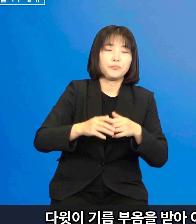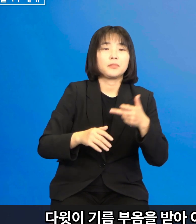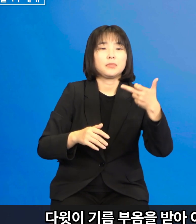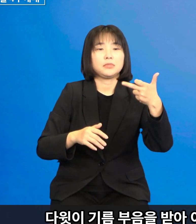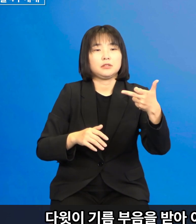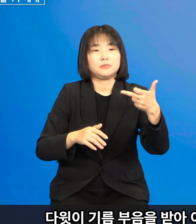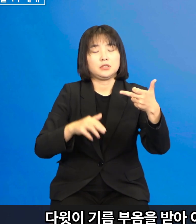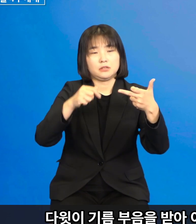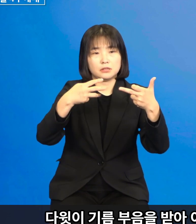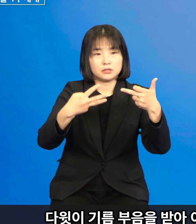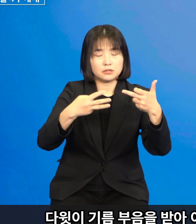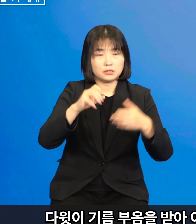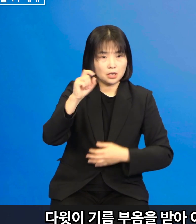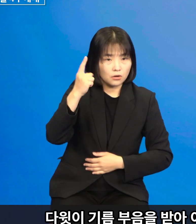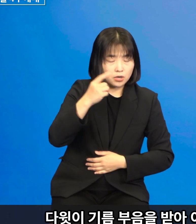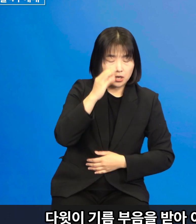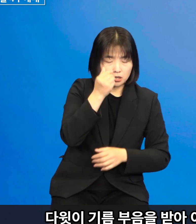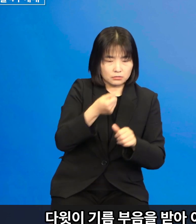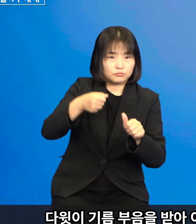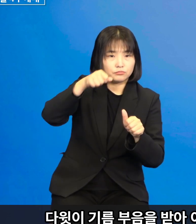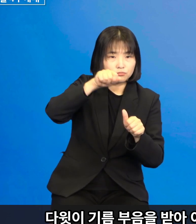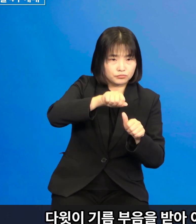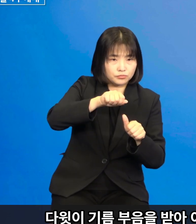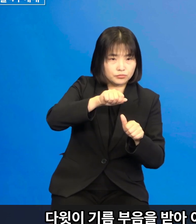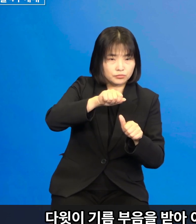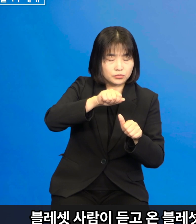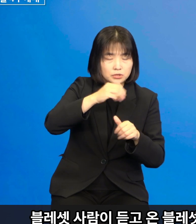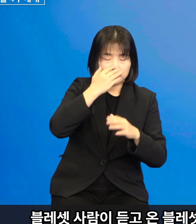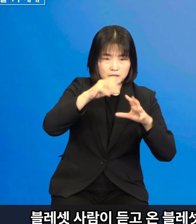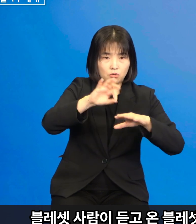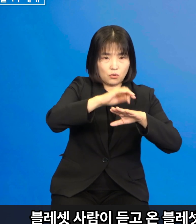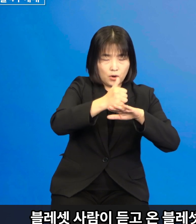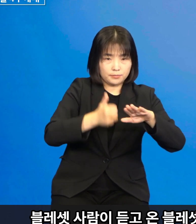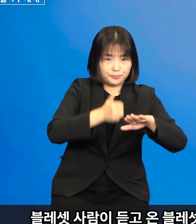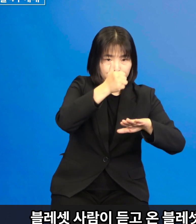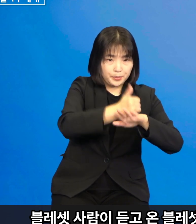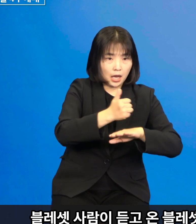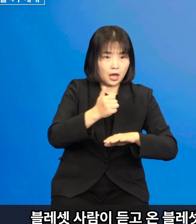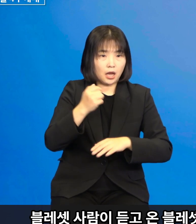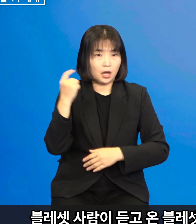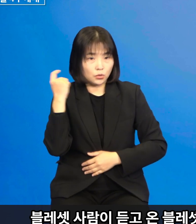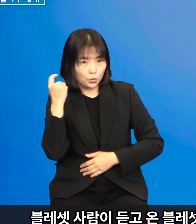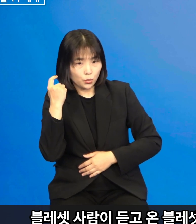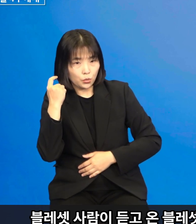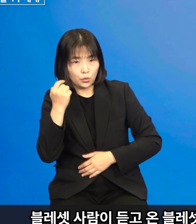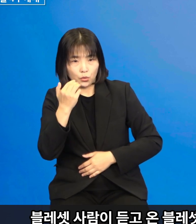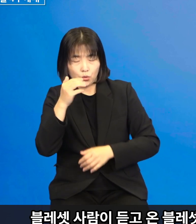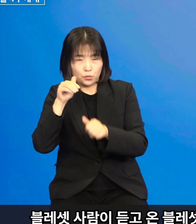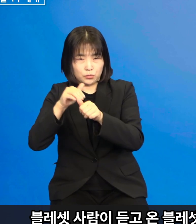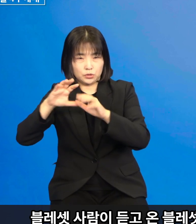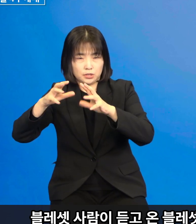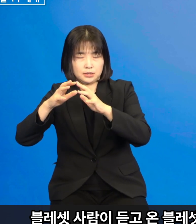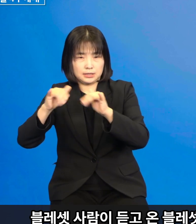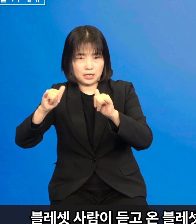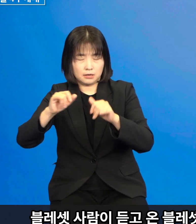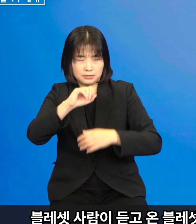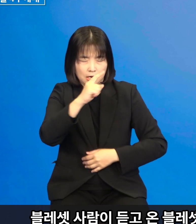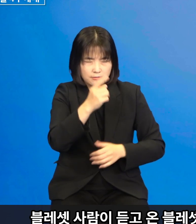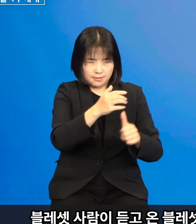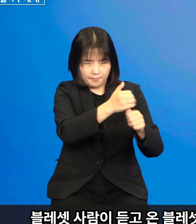보십시오. 다윗이 기름 부음 받아 이스라엘은 왕이 되었다는 소식을 블레셋 사람이 듣고 온 블레셋 사람이 다윗을